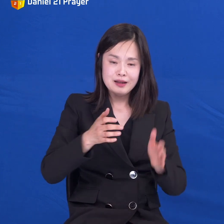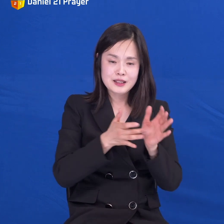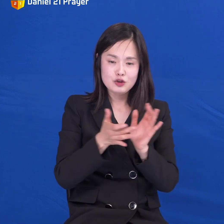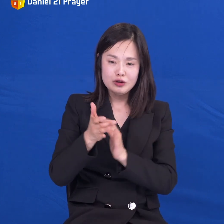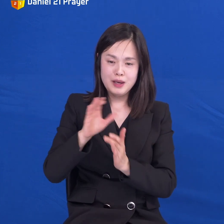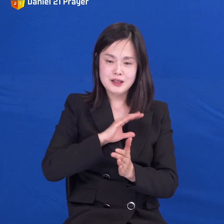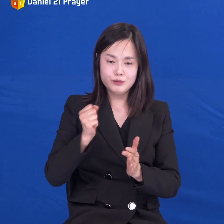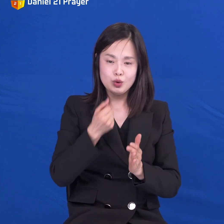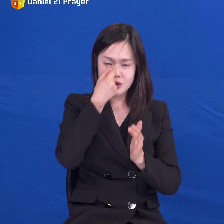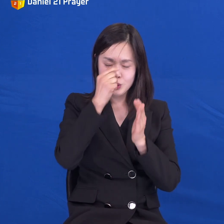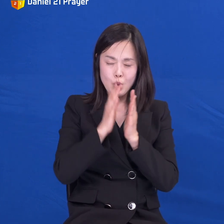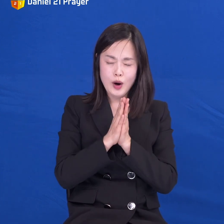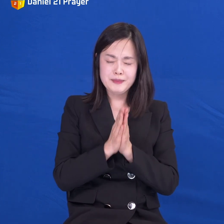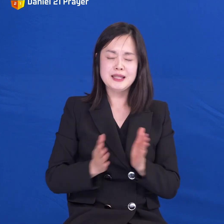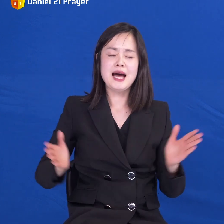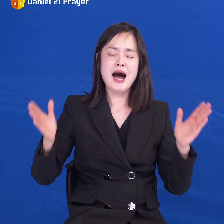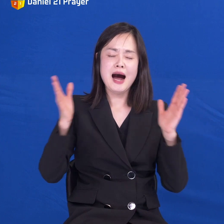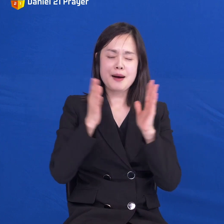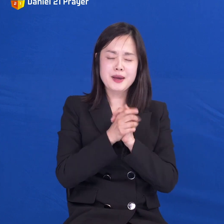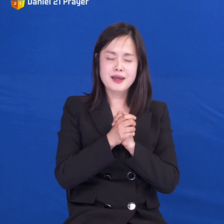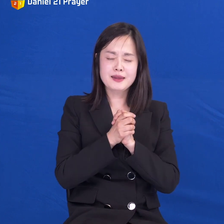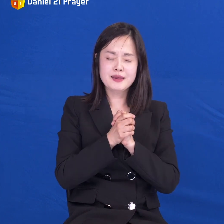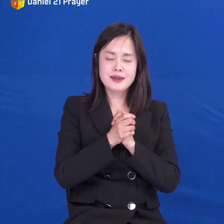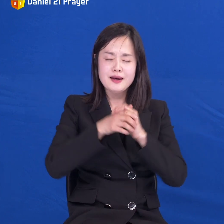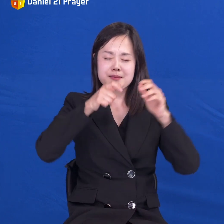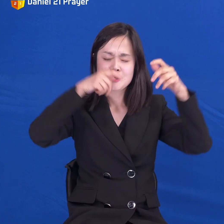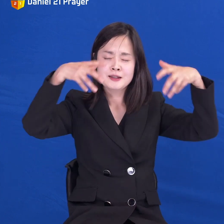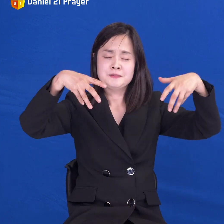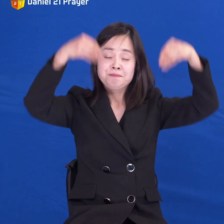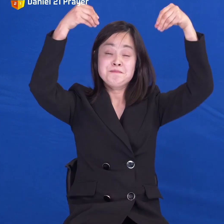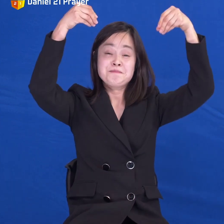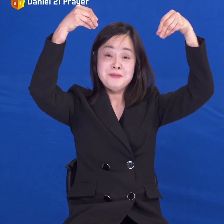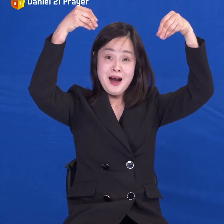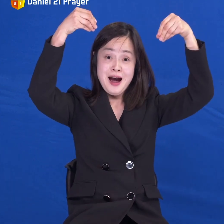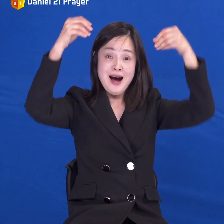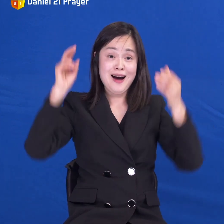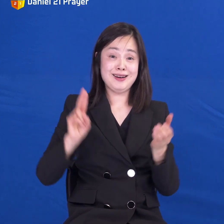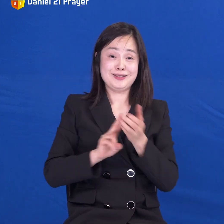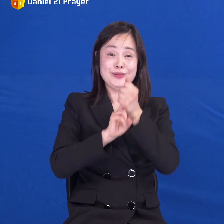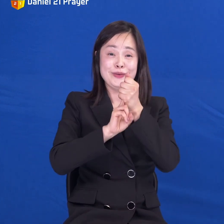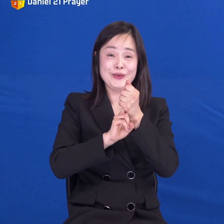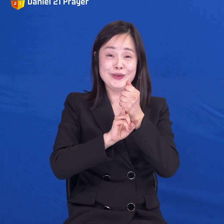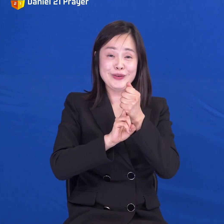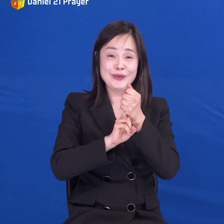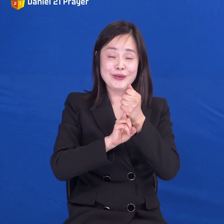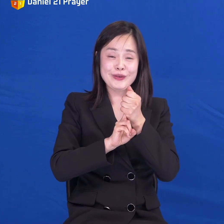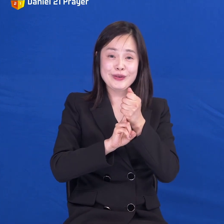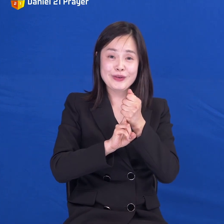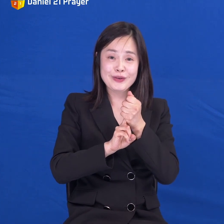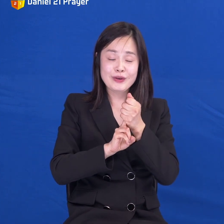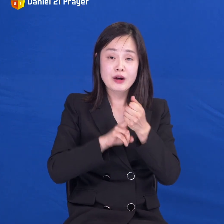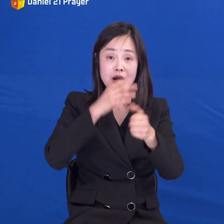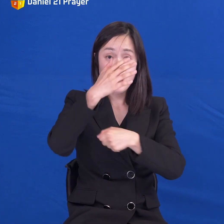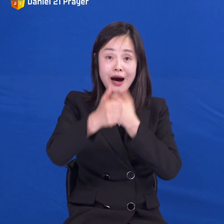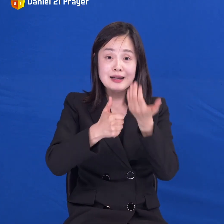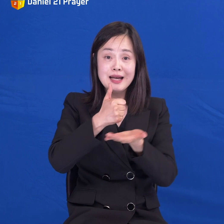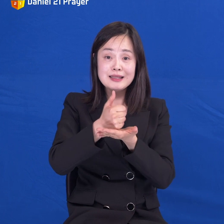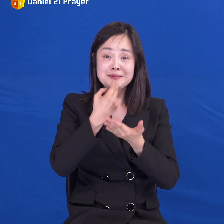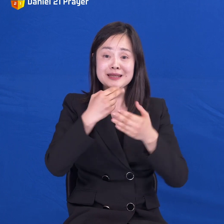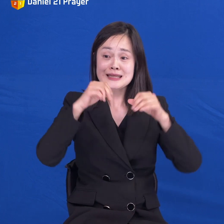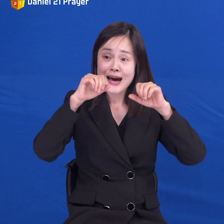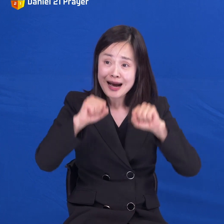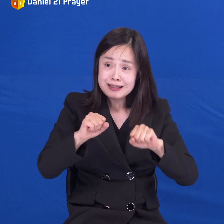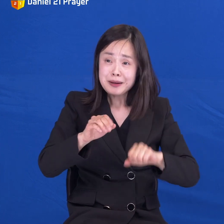거예요. 기적이었습니다. 그날 저녁 우리는 메시지가 없었습니다. 하나님 살아계시다고